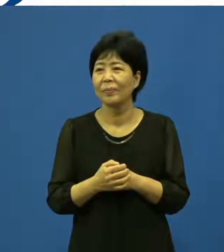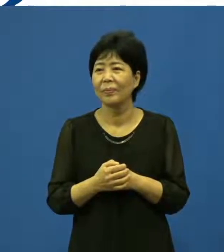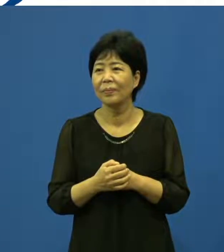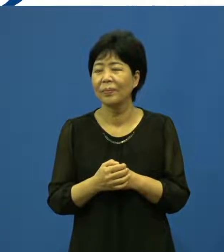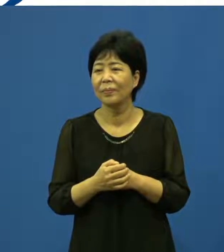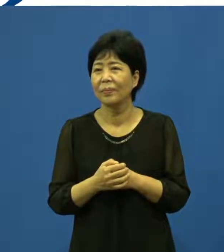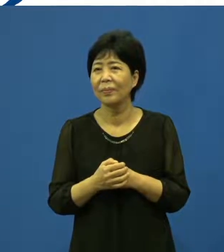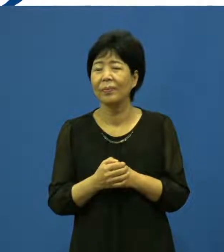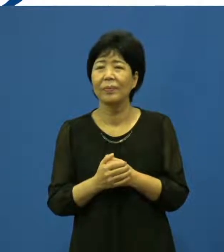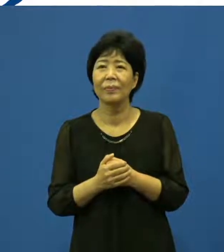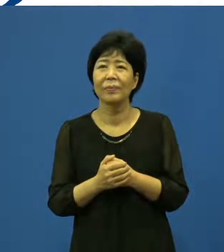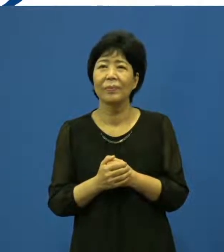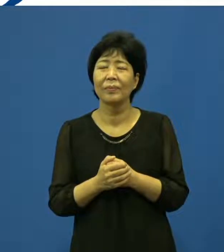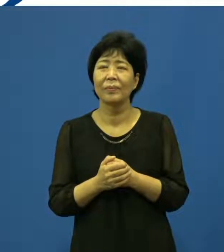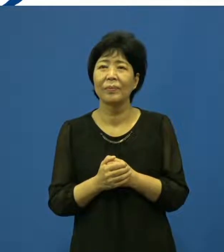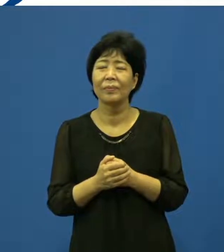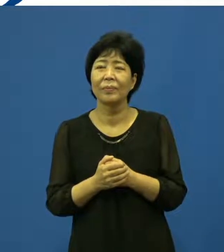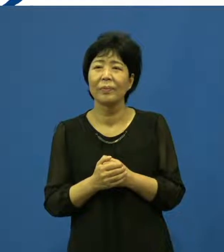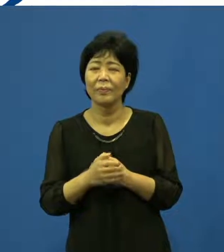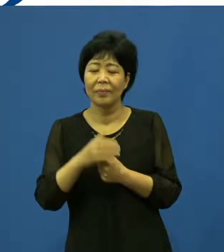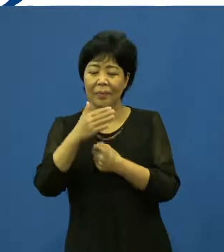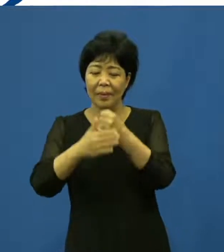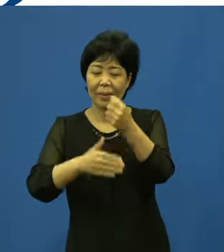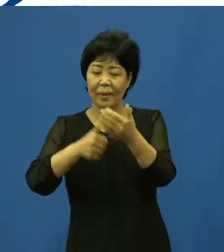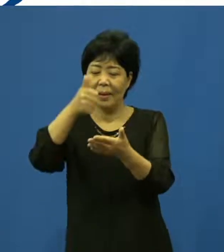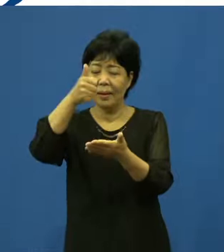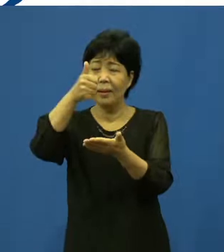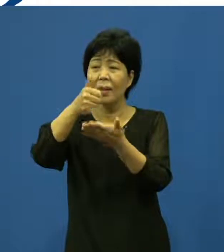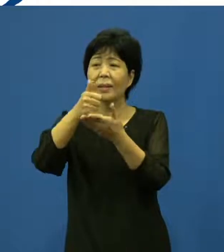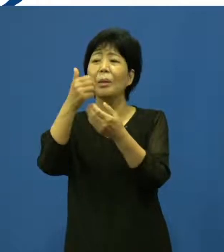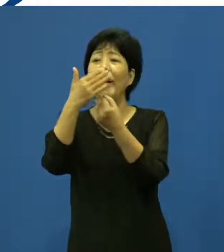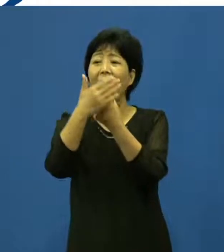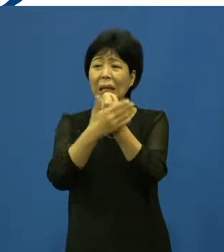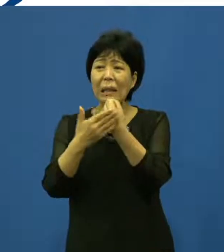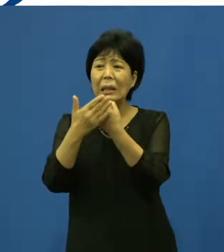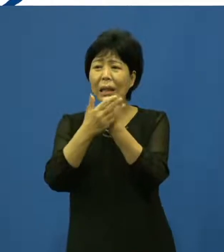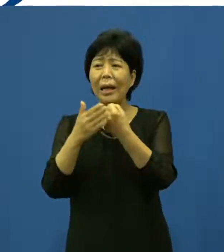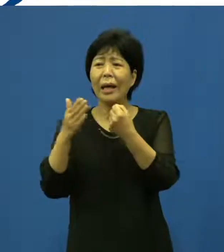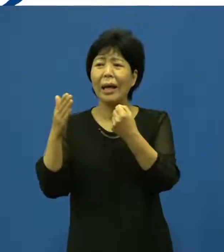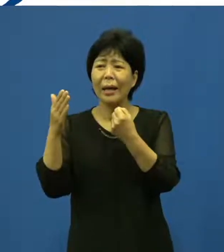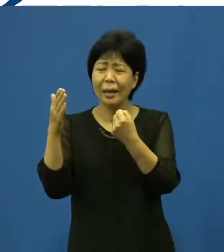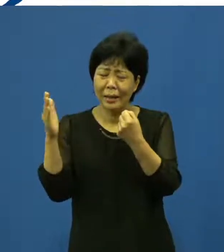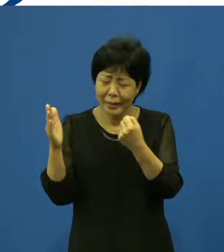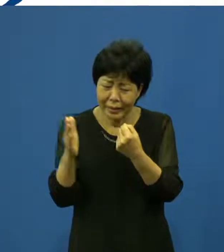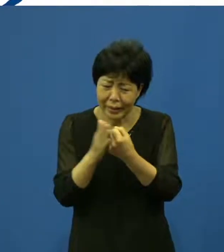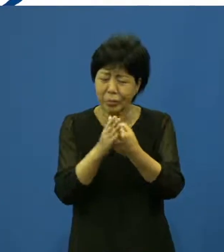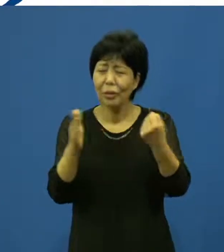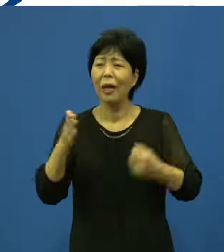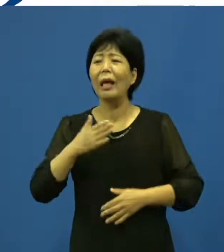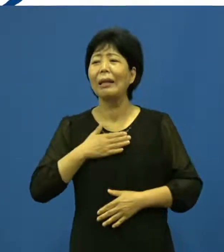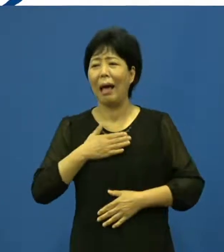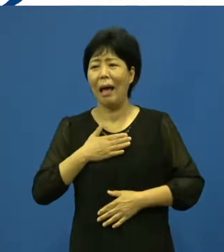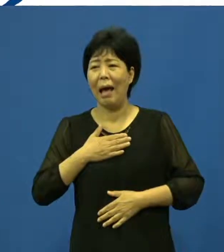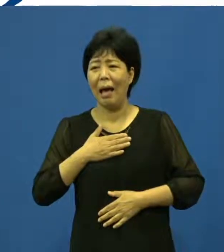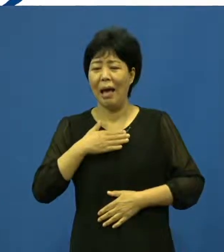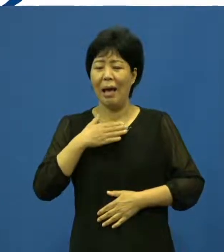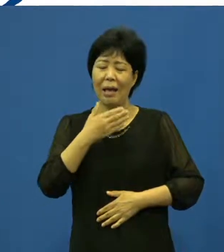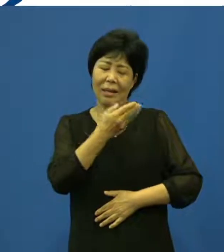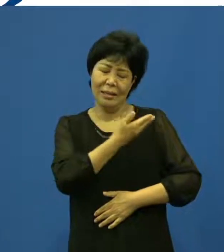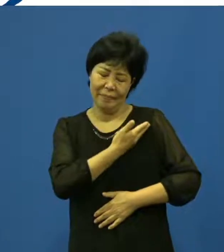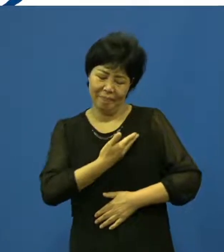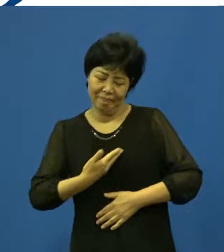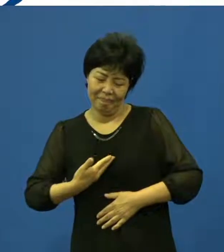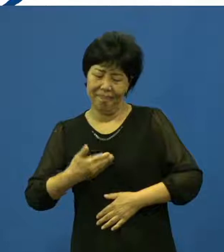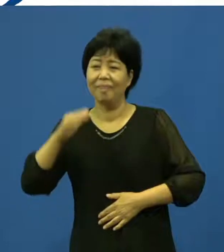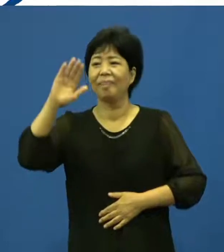또 그는 사도가 된 것은 하나님의 은혜였다. 나의 나 된 것은 하나님의 은혜다. 그래서